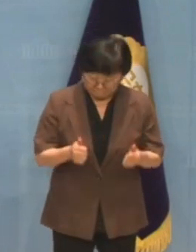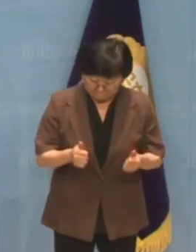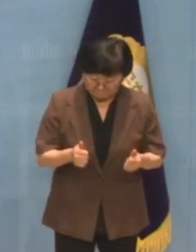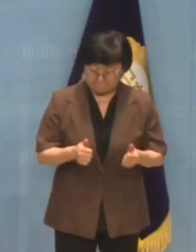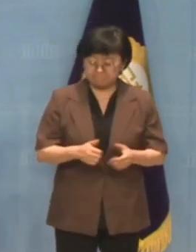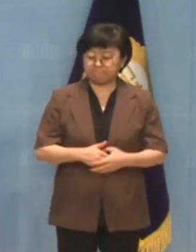땅